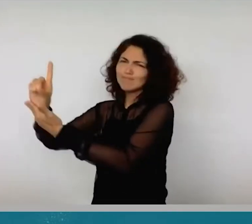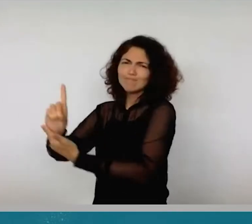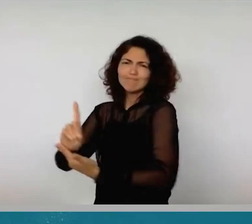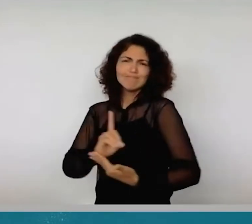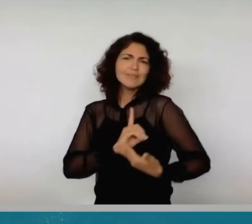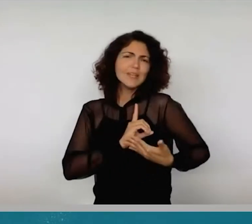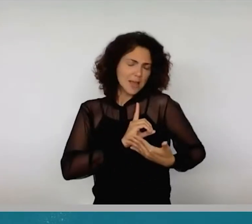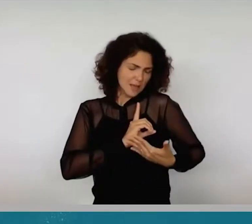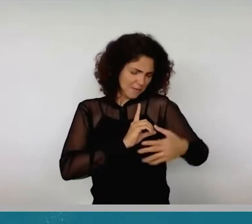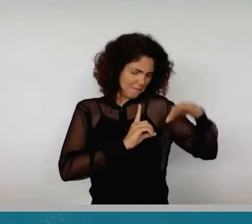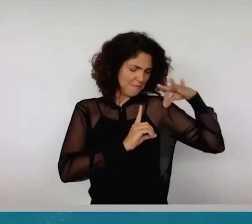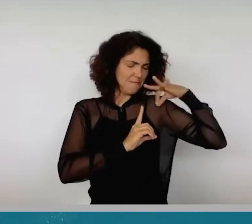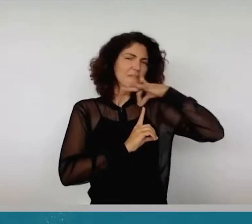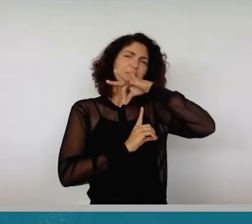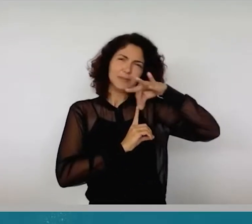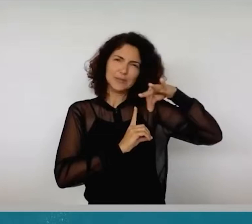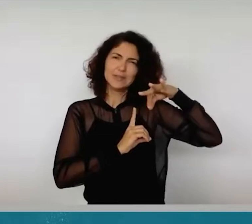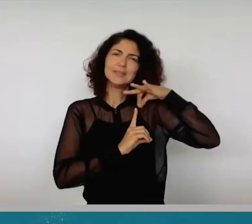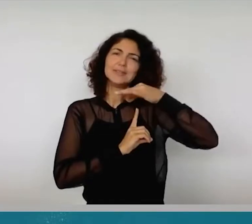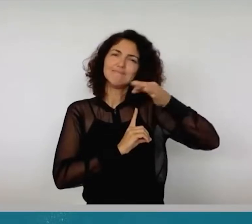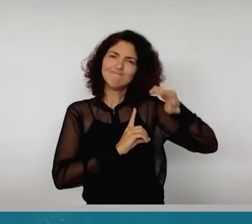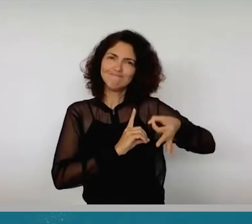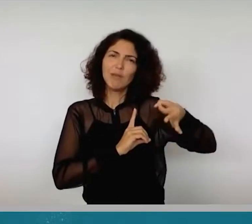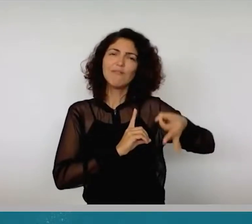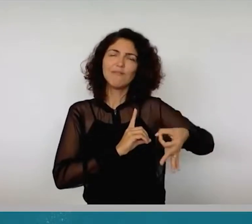Deus, nosso Deus é perfeito.